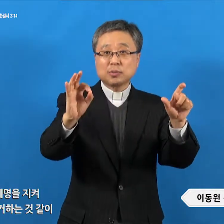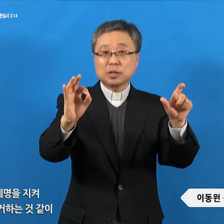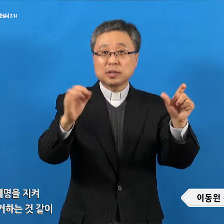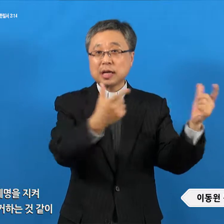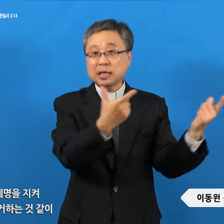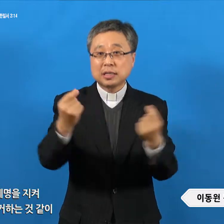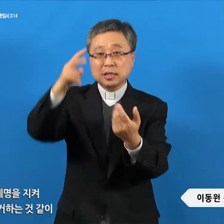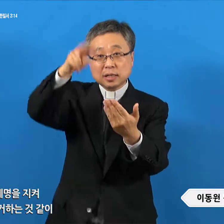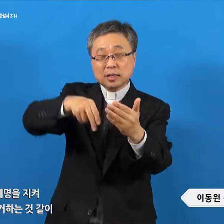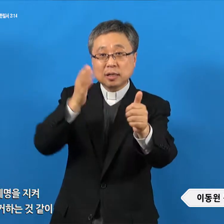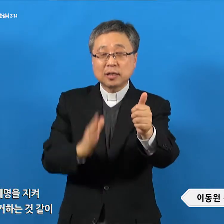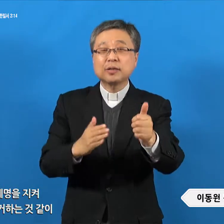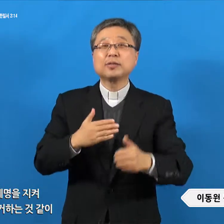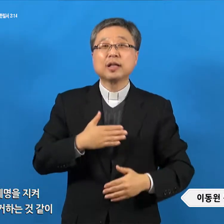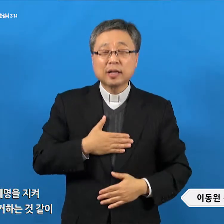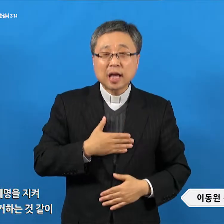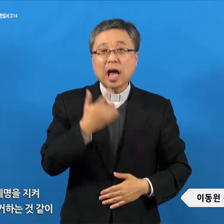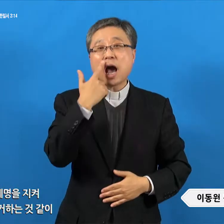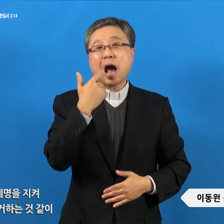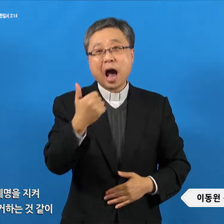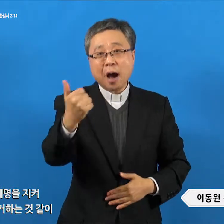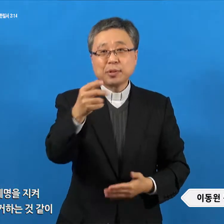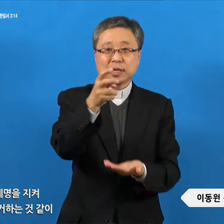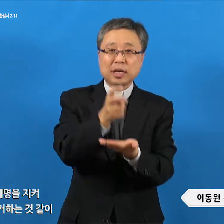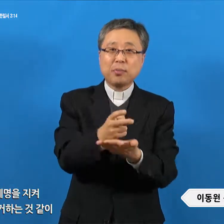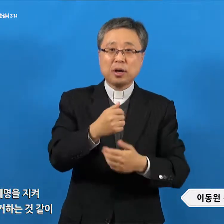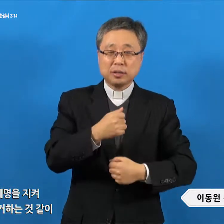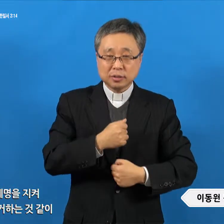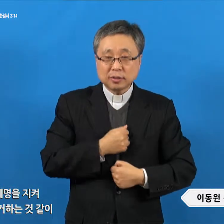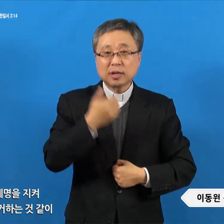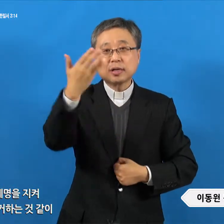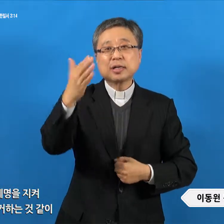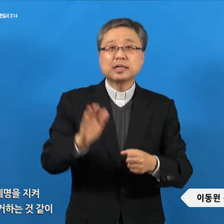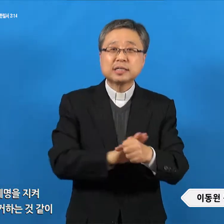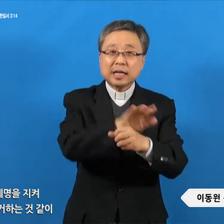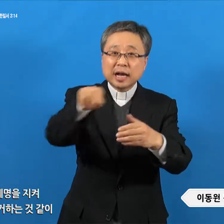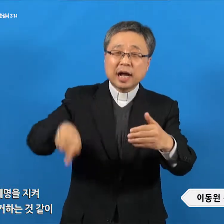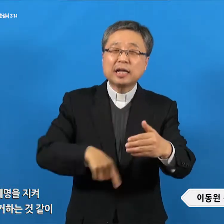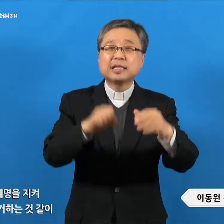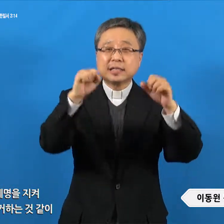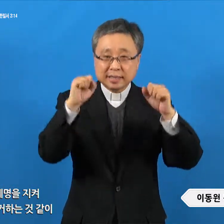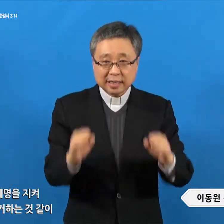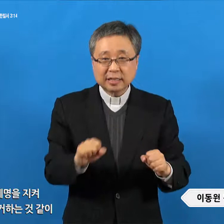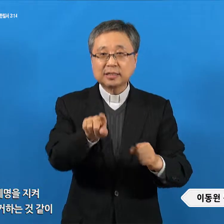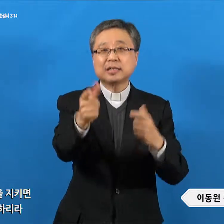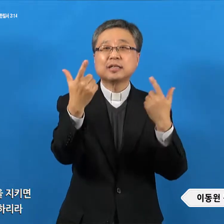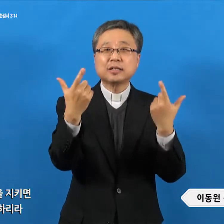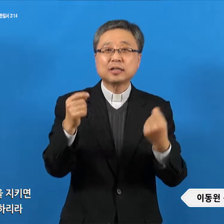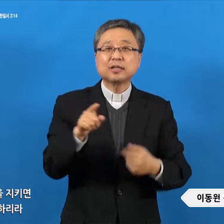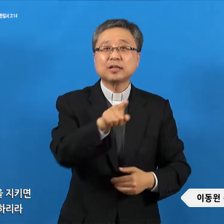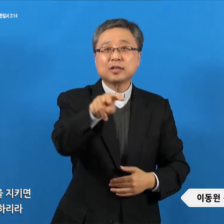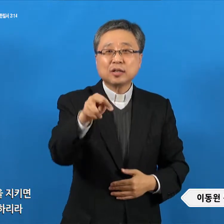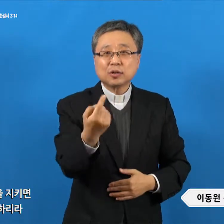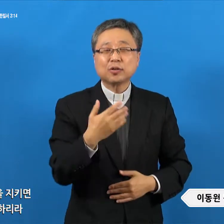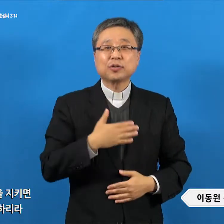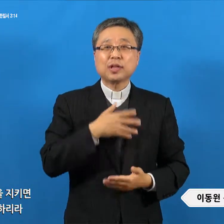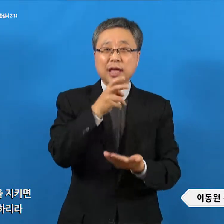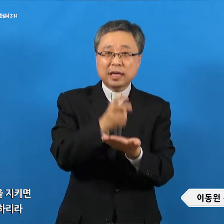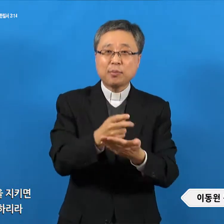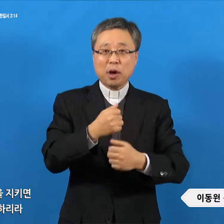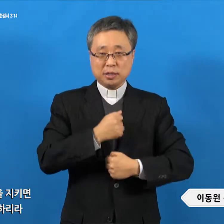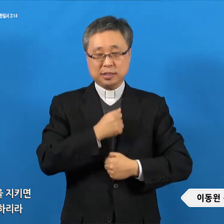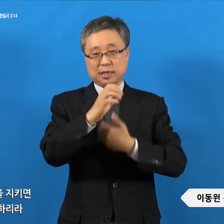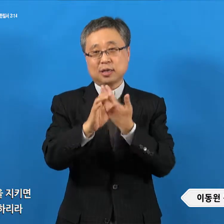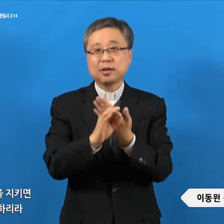읽겠습니다. 시작. 내가 아버지의 계명을 지켜 그의 사랑 안에 거하는 것 같이 너희도 내 계명을